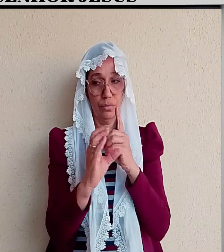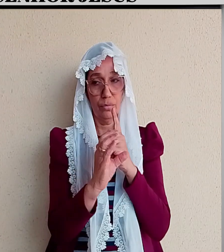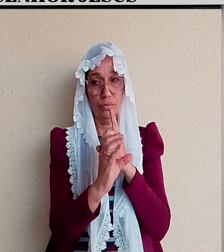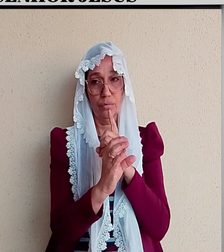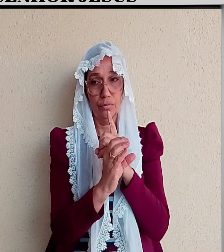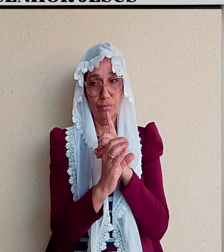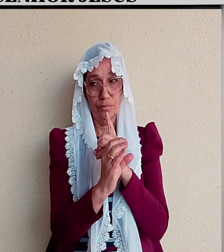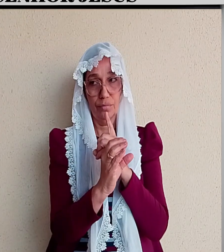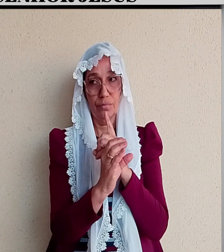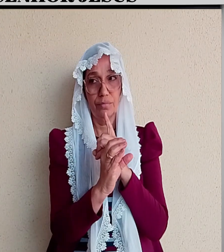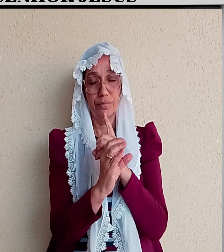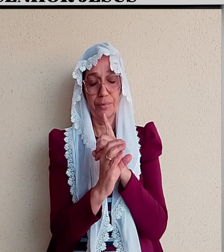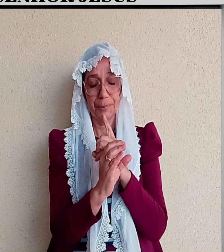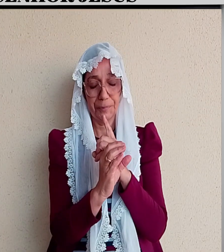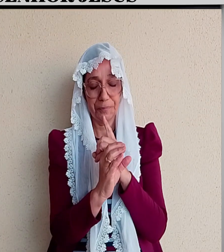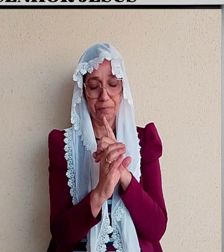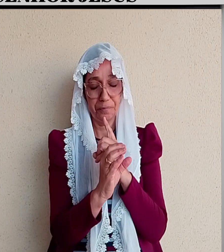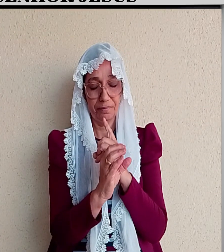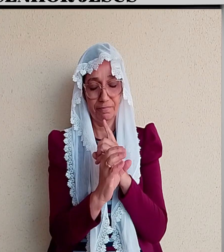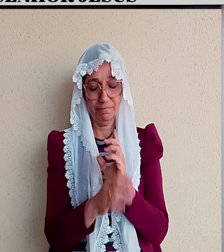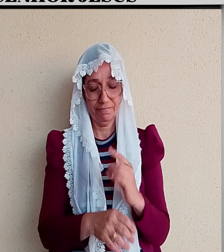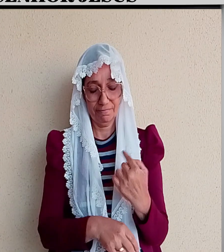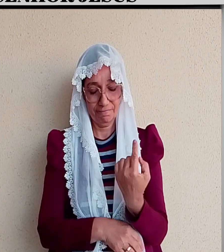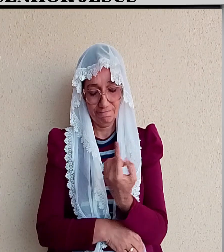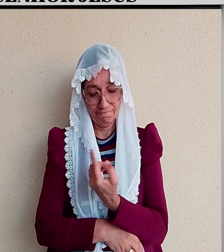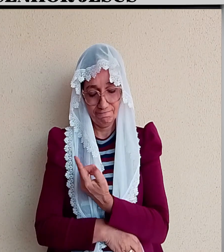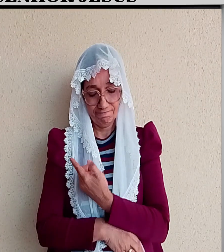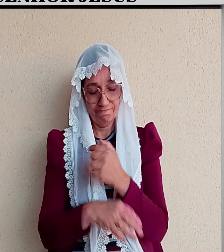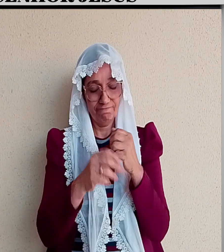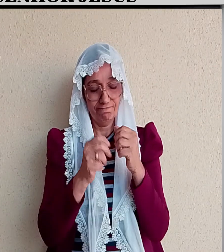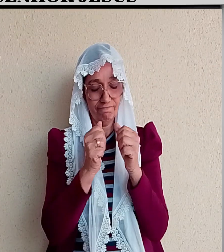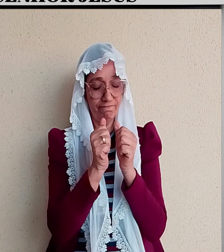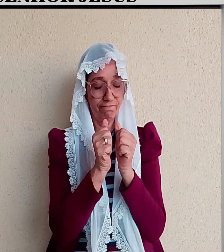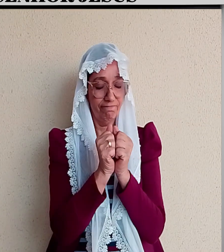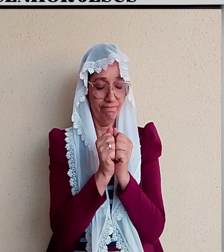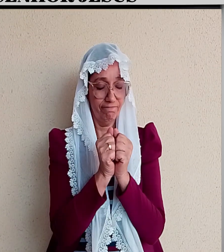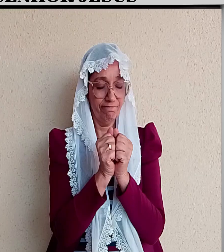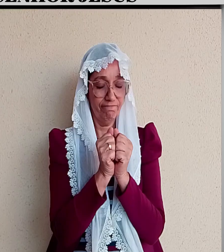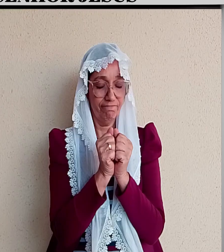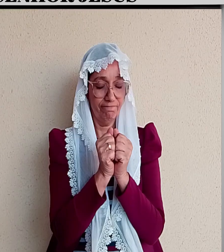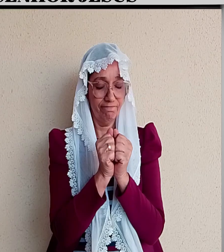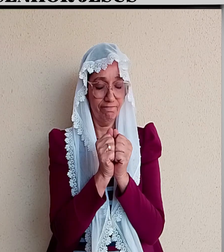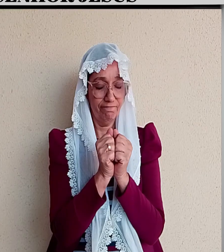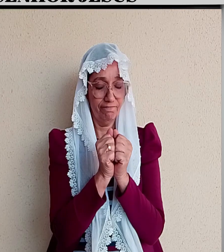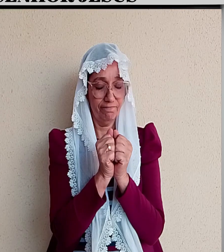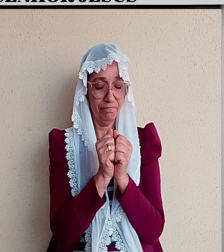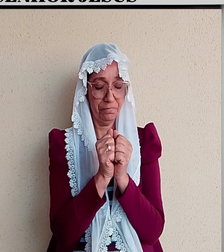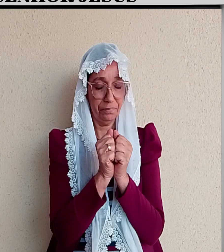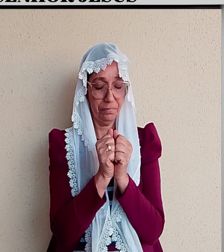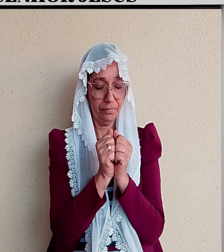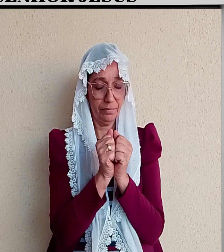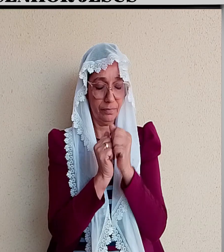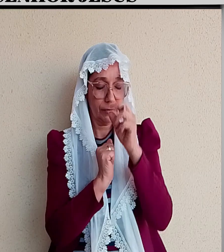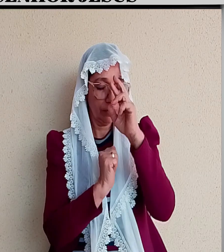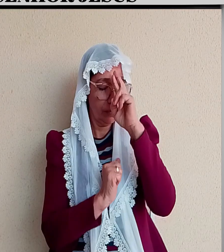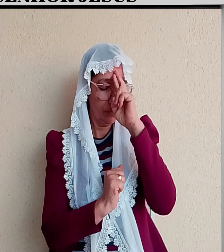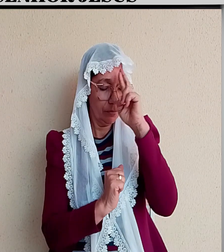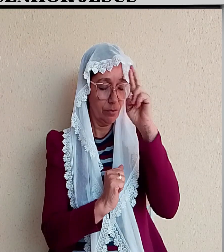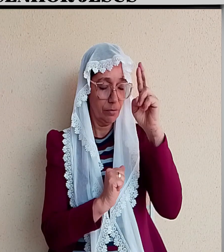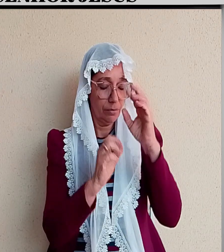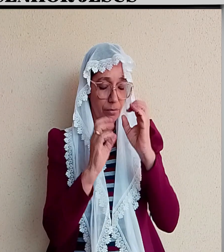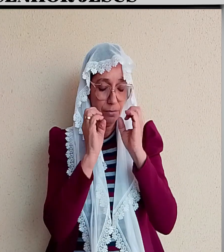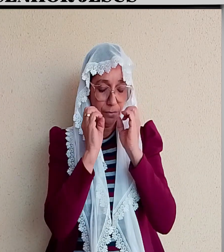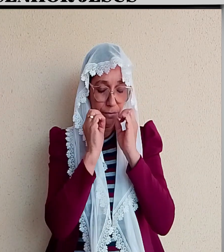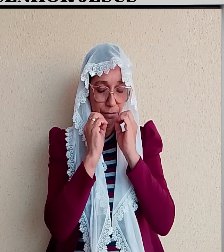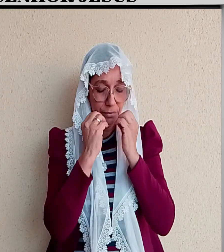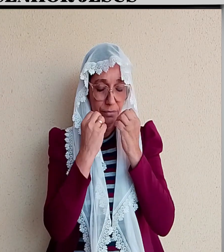encontro, Senhor bendito, Aleluia, aqui Jesus. nesse local, Senhor, o qual Tu tem nos preparado, Aleluia, Senhor. glória. Nosso Deus de Glória,